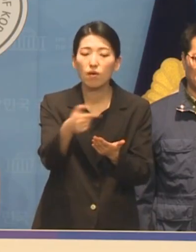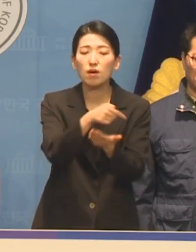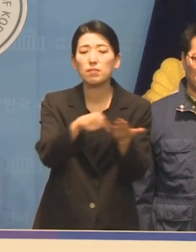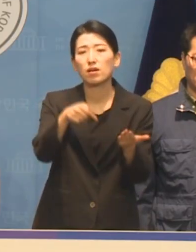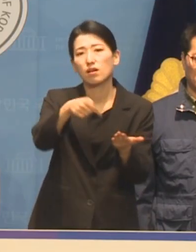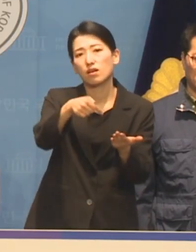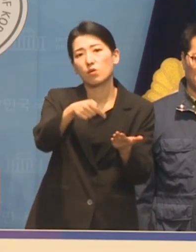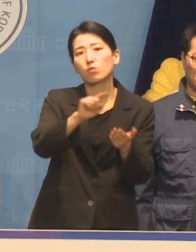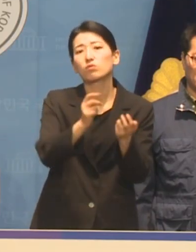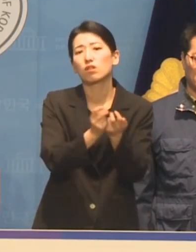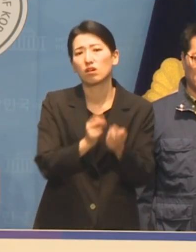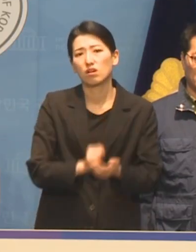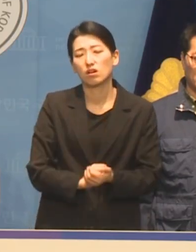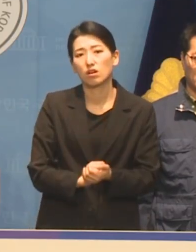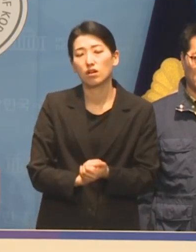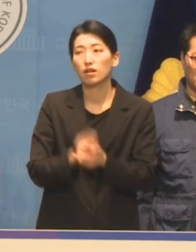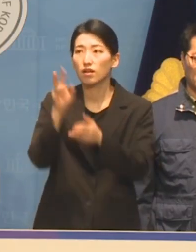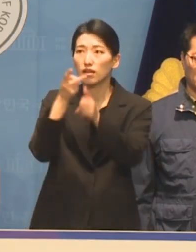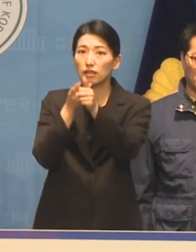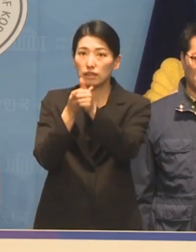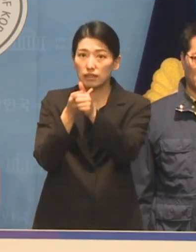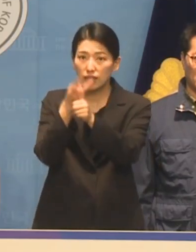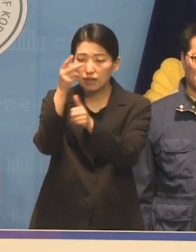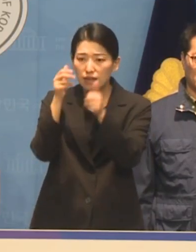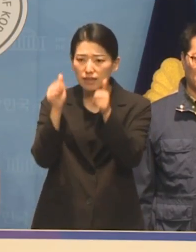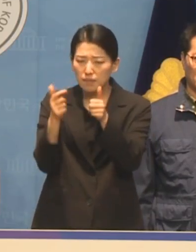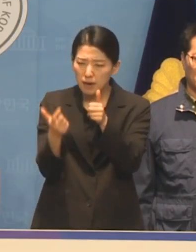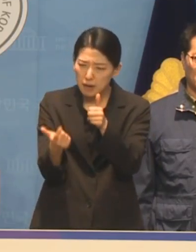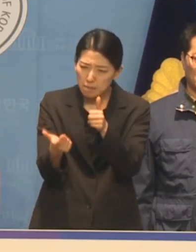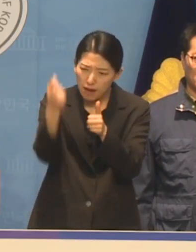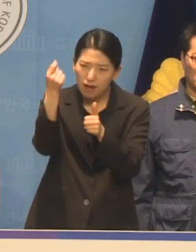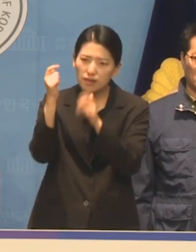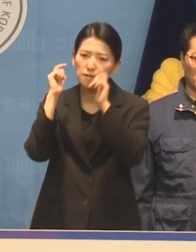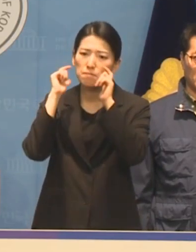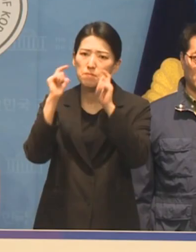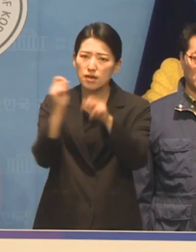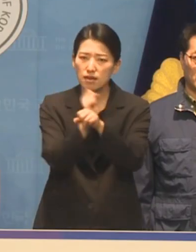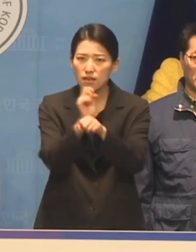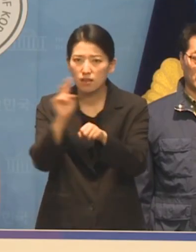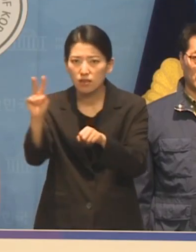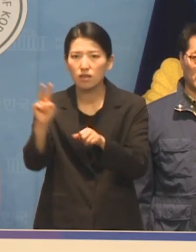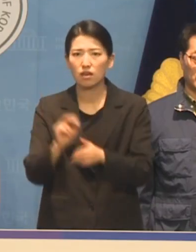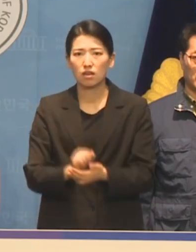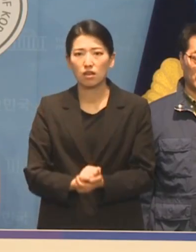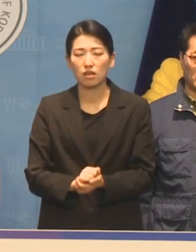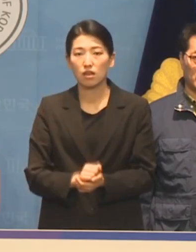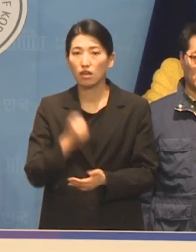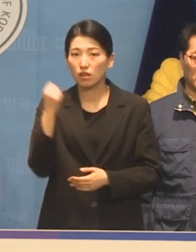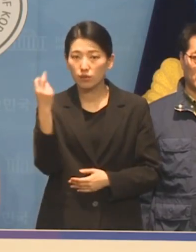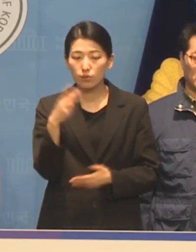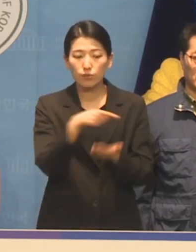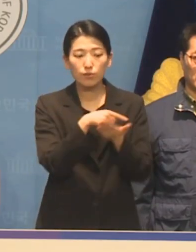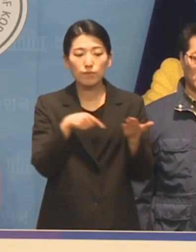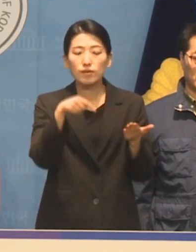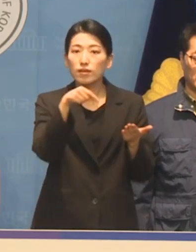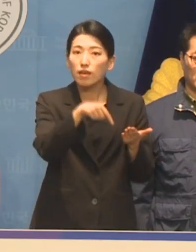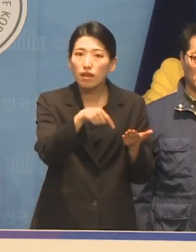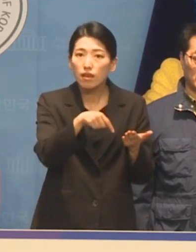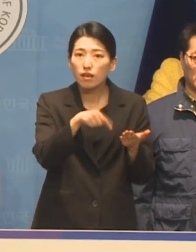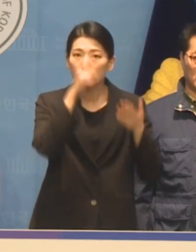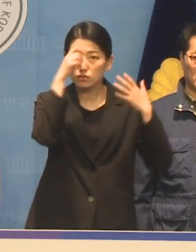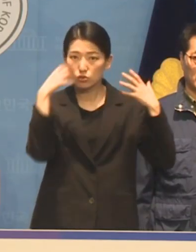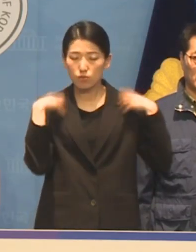헌법재판소의 판결 선고로 종결되어야 하며 국가는 그 희생에 걸맞는